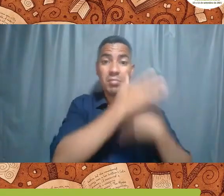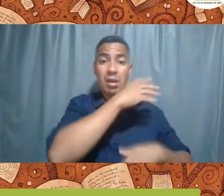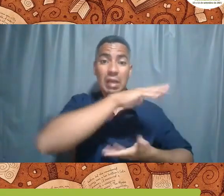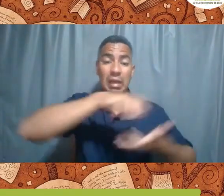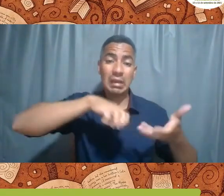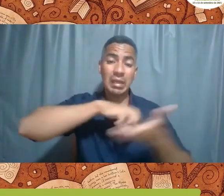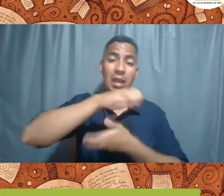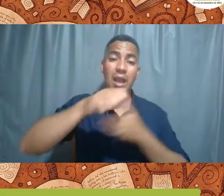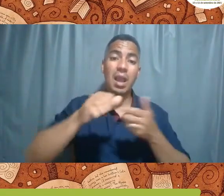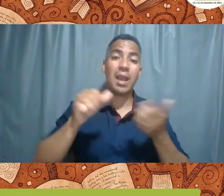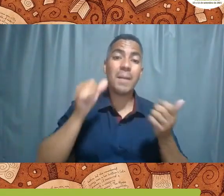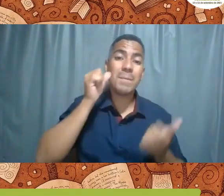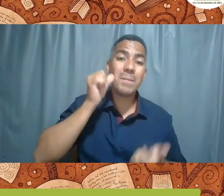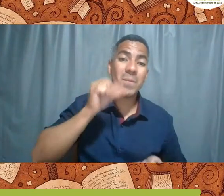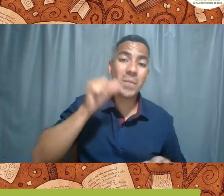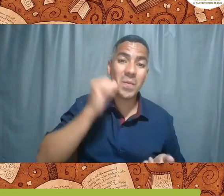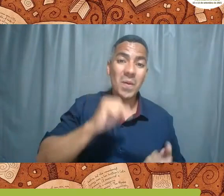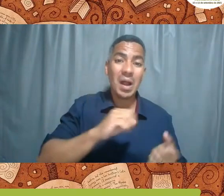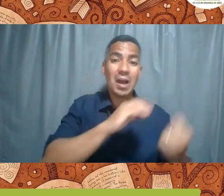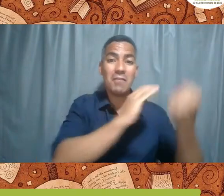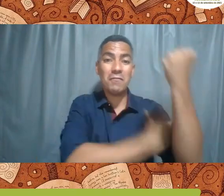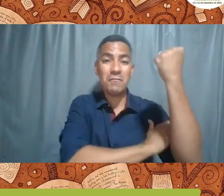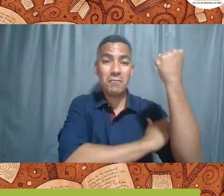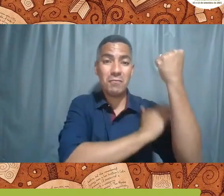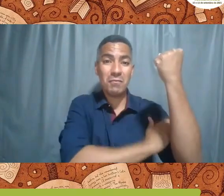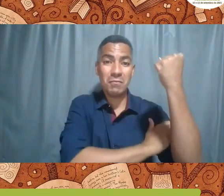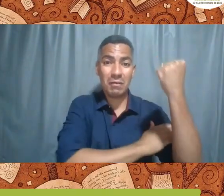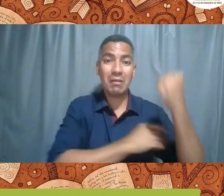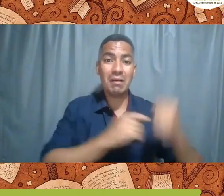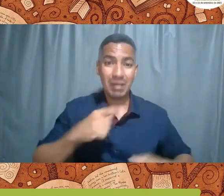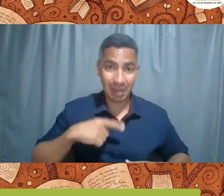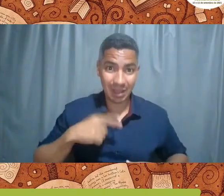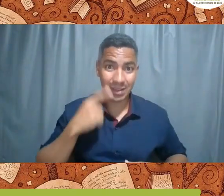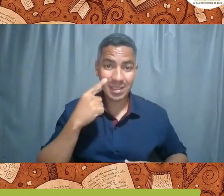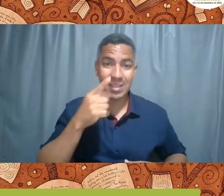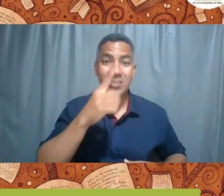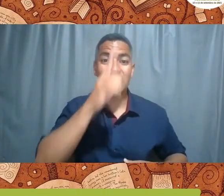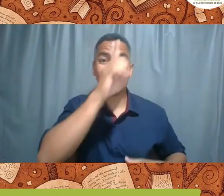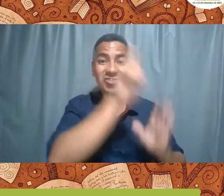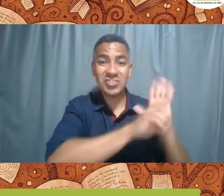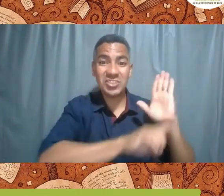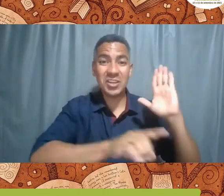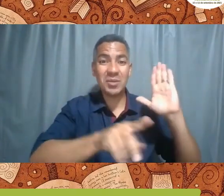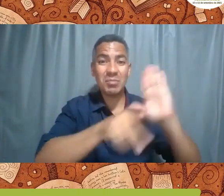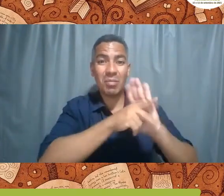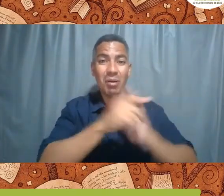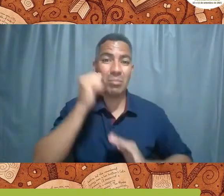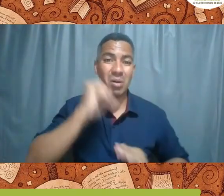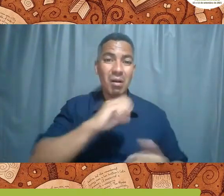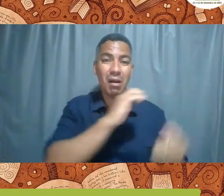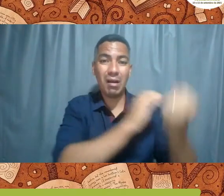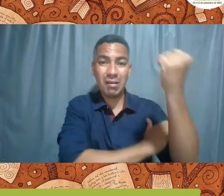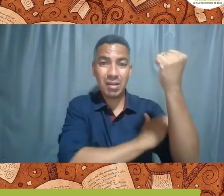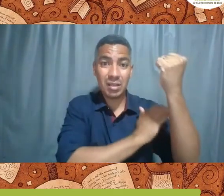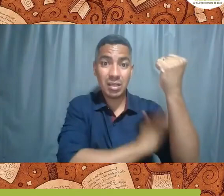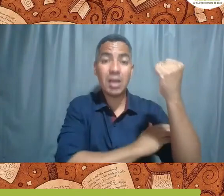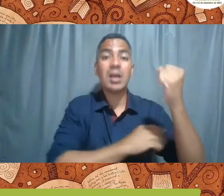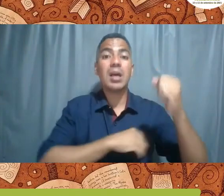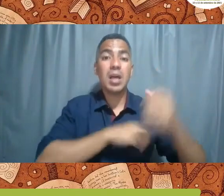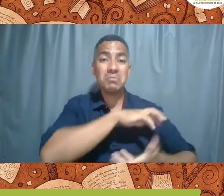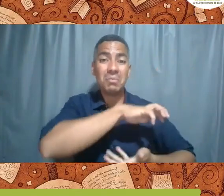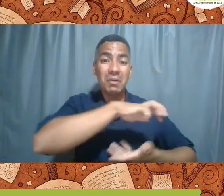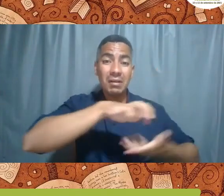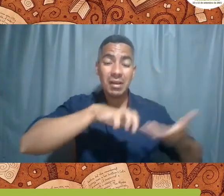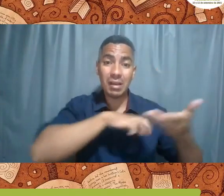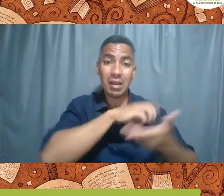subverteu na nossa tradição ocidental as relações entre os gêneros, né? Onde as mulheres passaram a